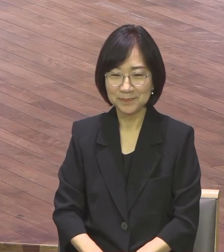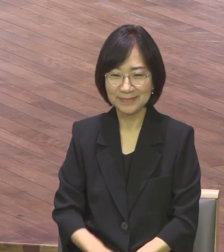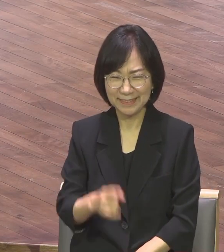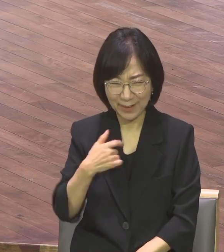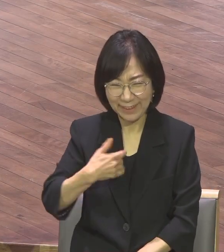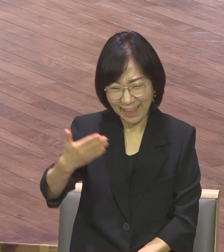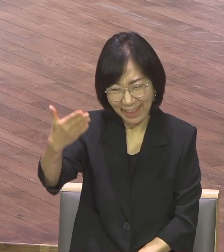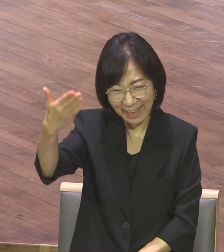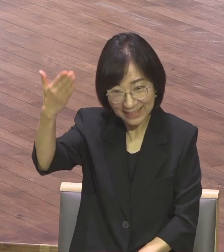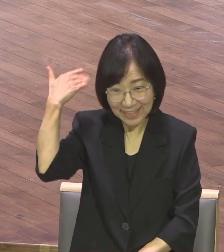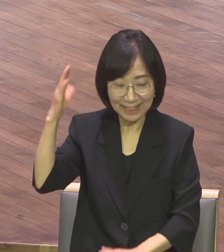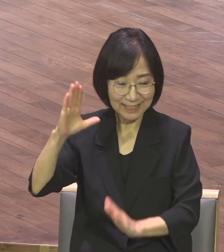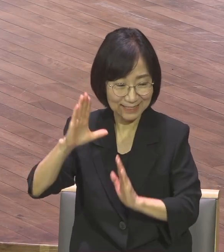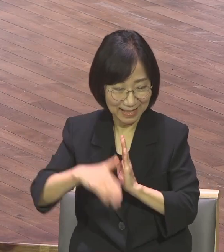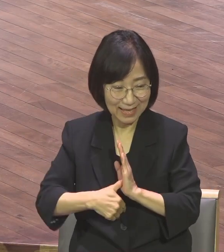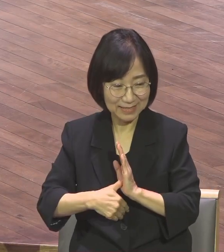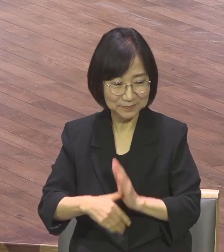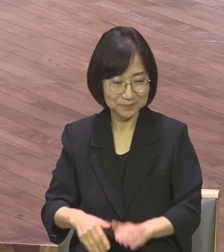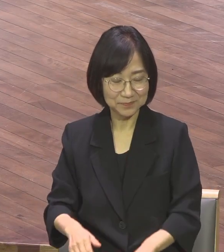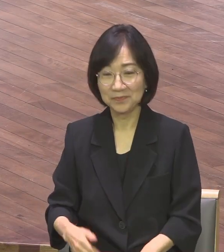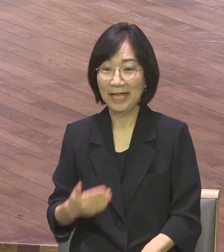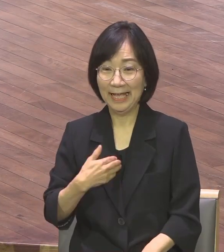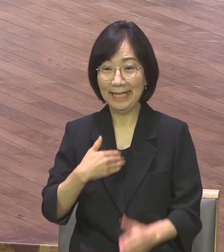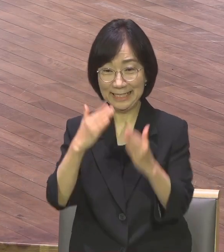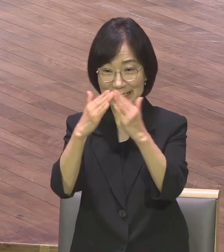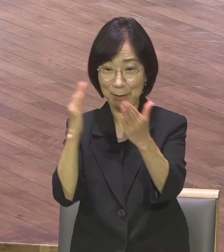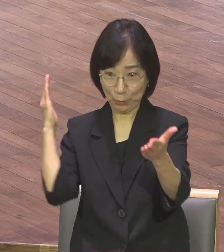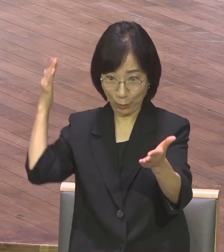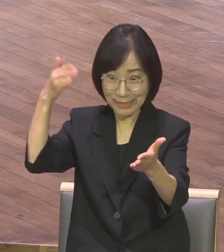가면 완전히 그냥